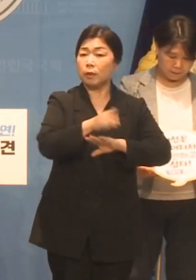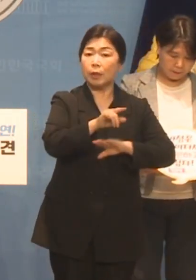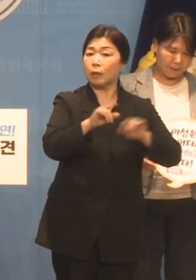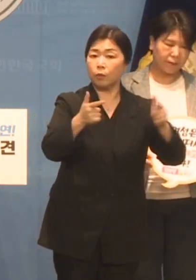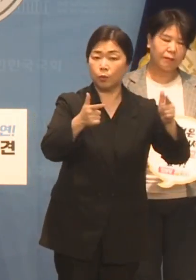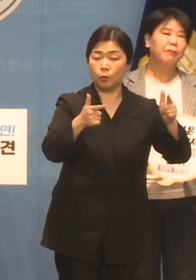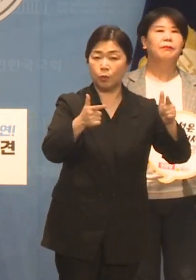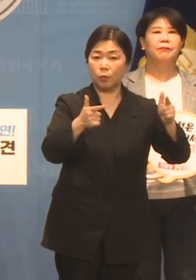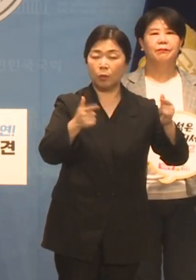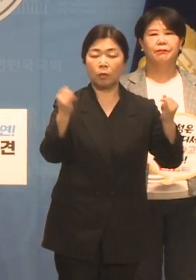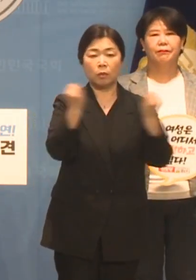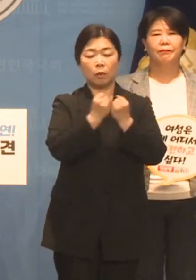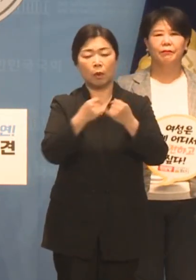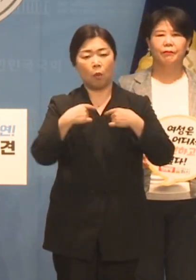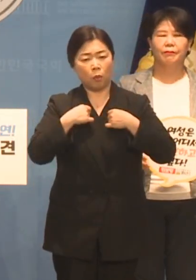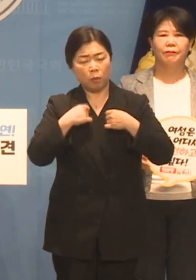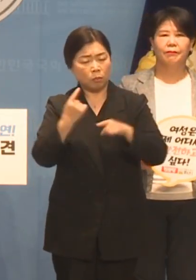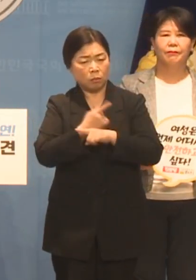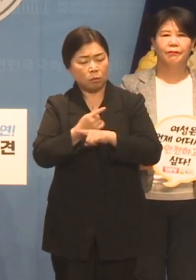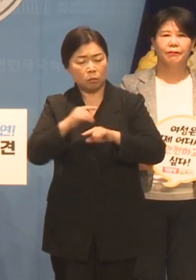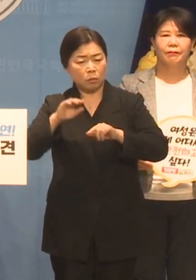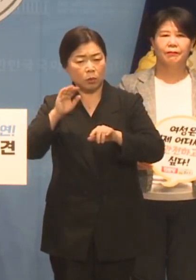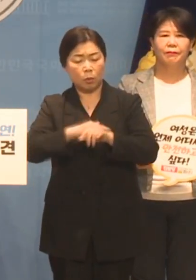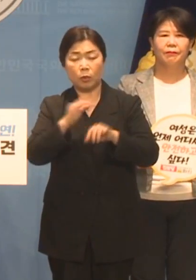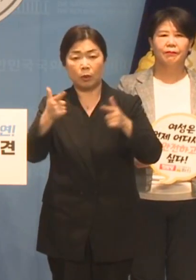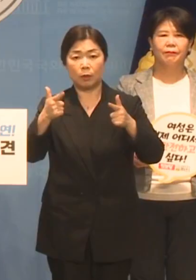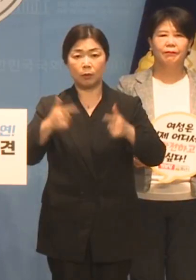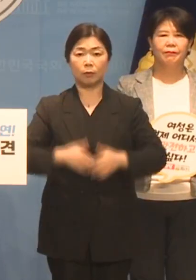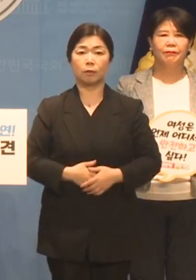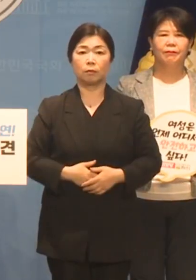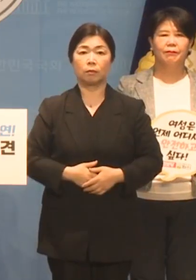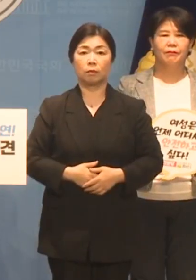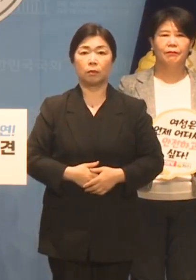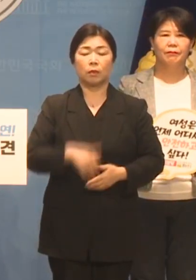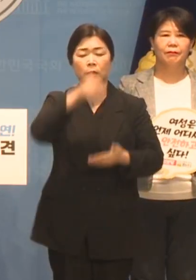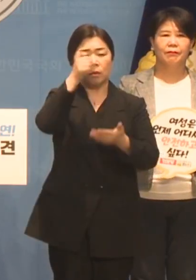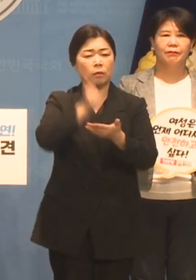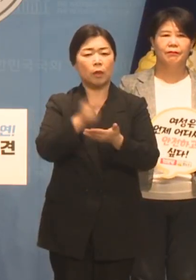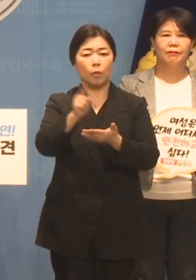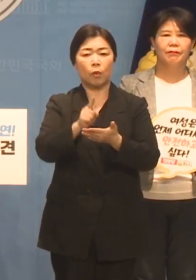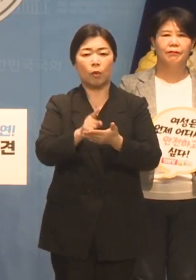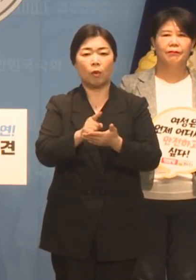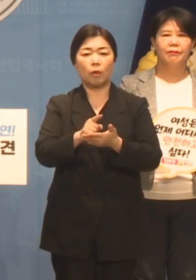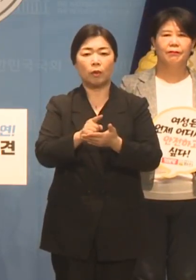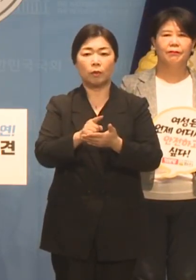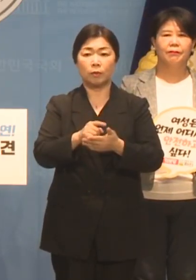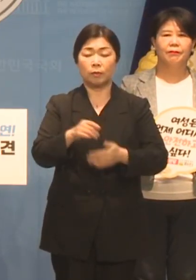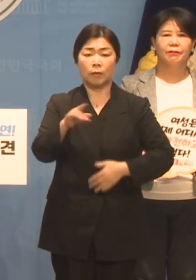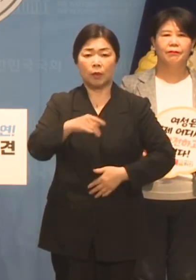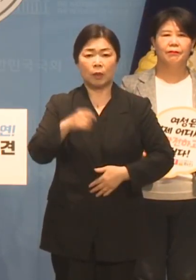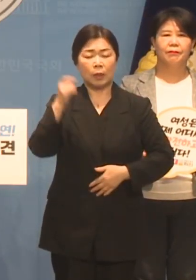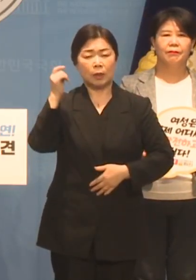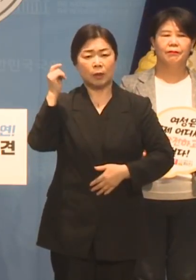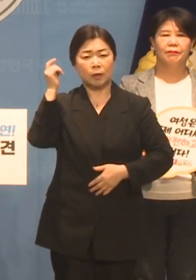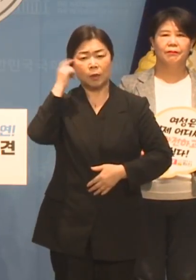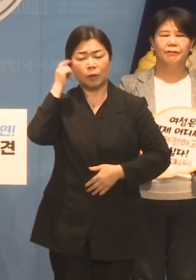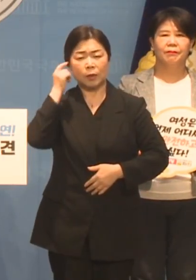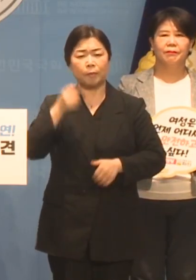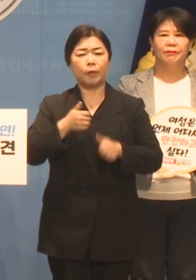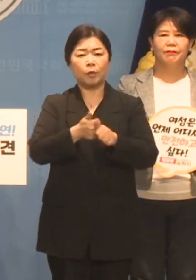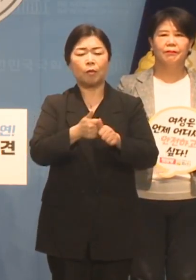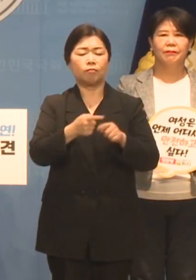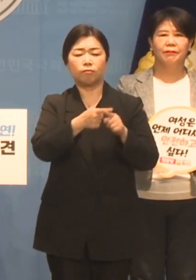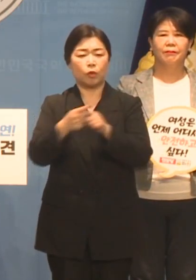아니었고 여성의 옷도 잘못되지 않았습니다. 더 이상 이 범죄를 정신질환에 따른